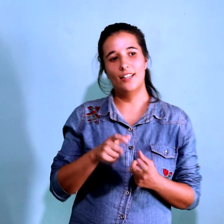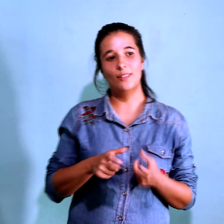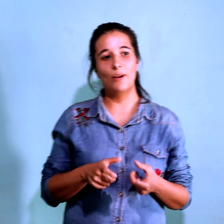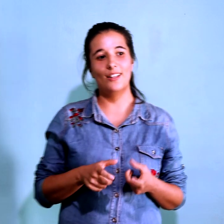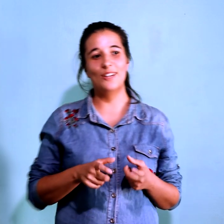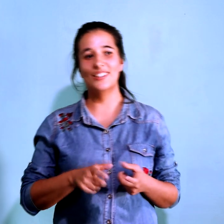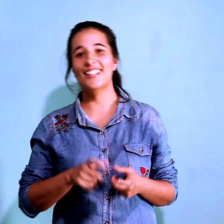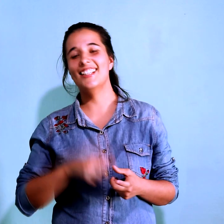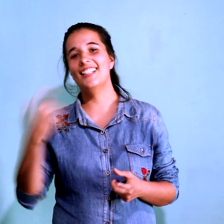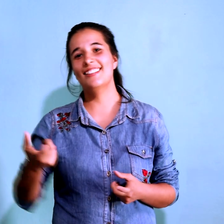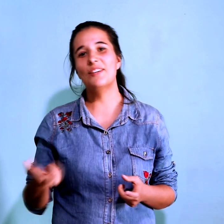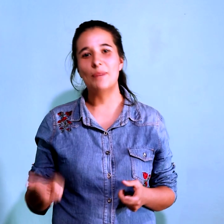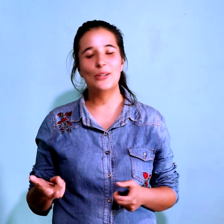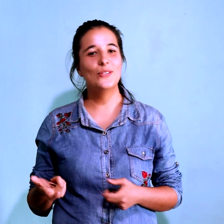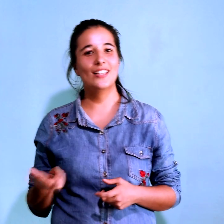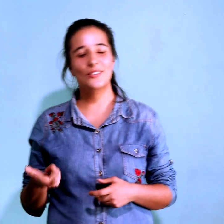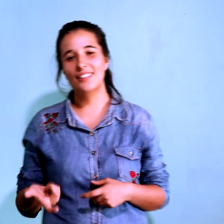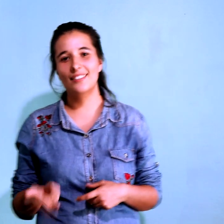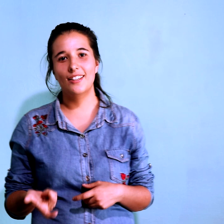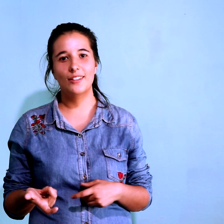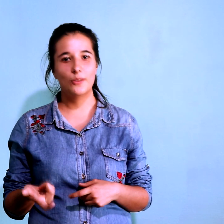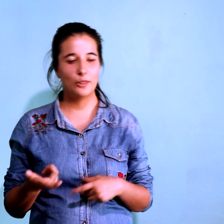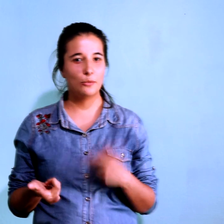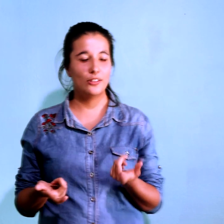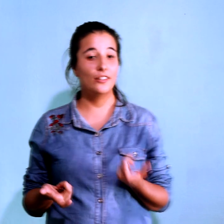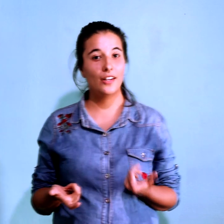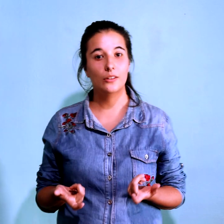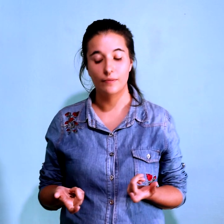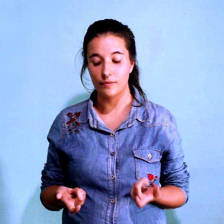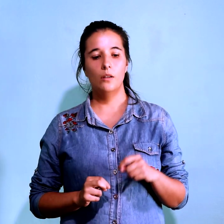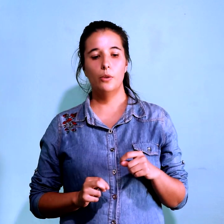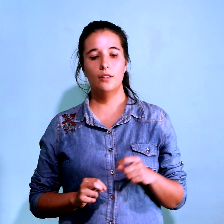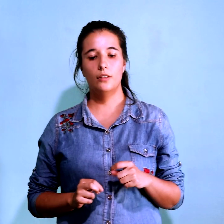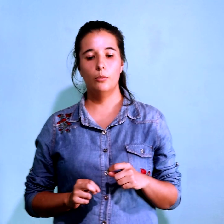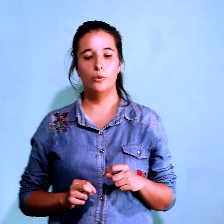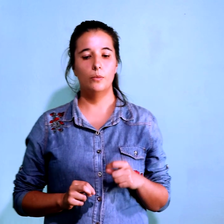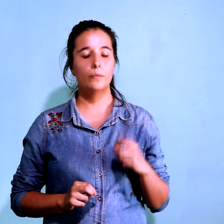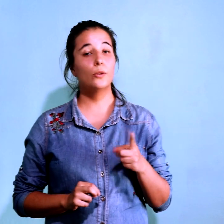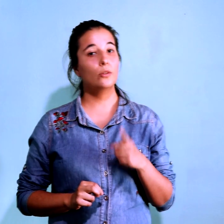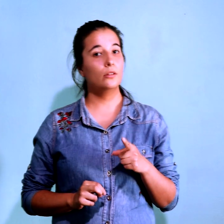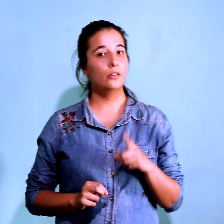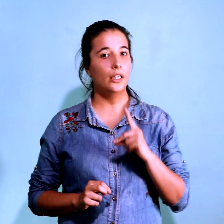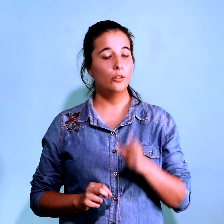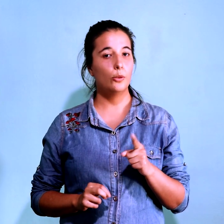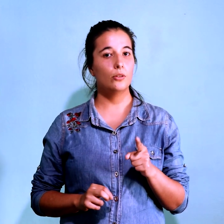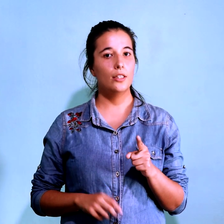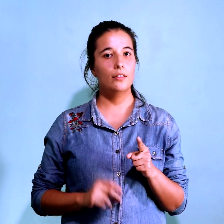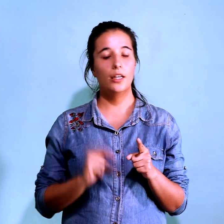essa palavra em São Paulo, ela não vai ser o mesmo significado. Por exemplo, na língua portuguesa e